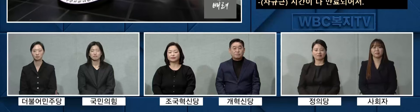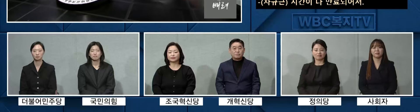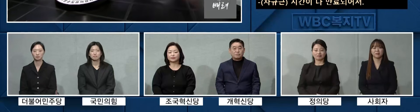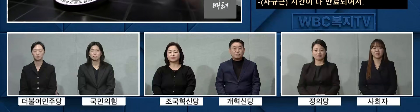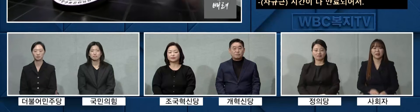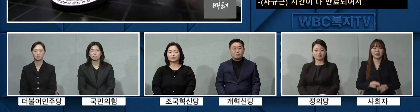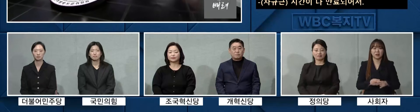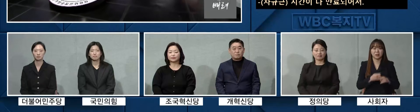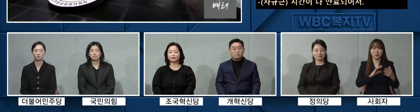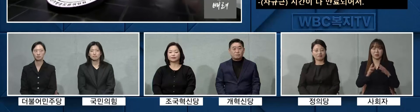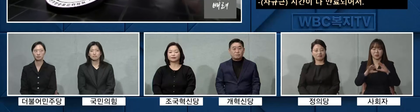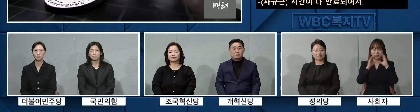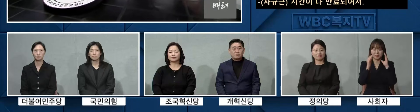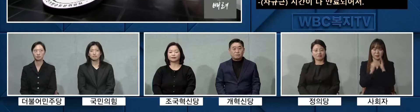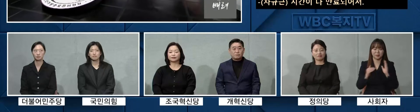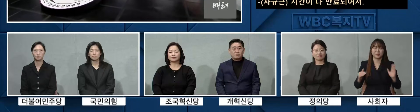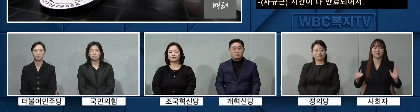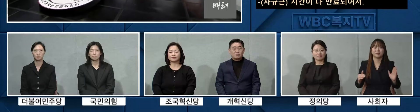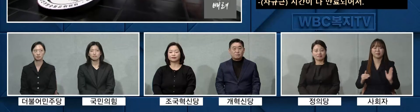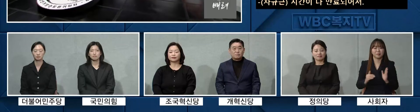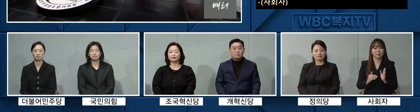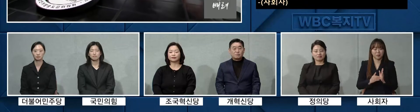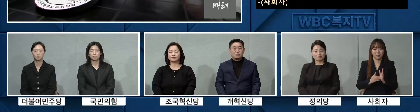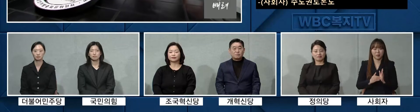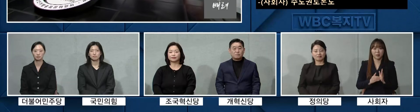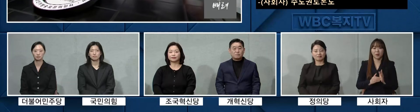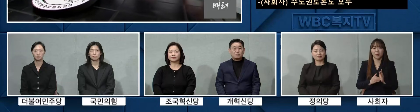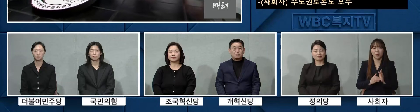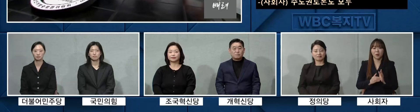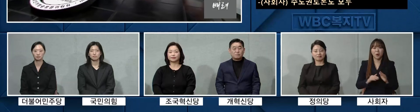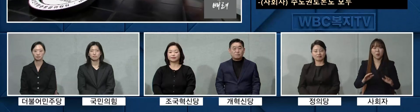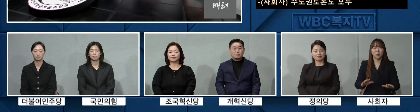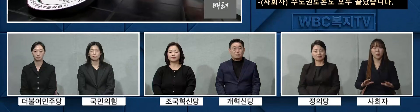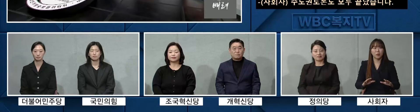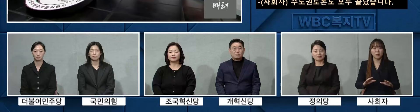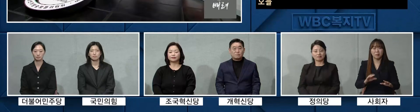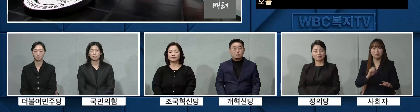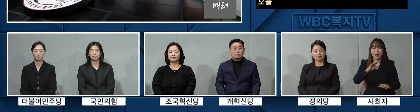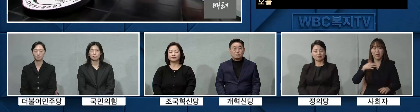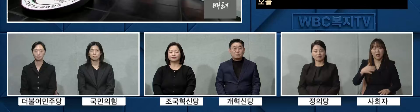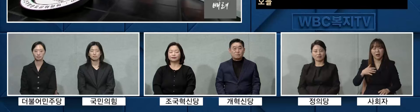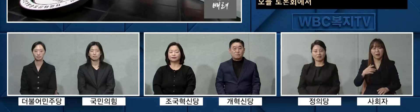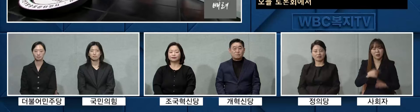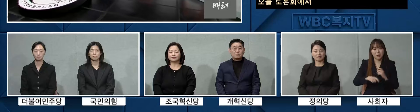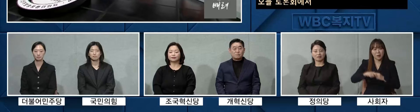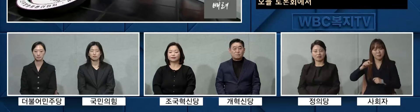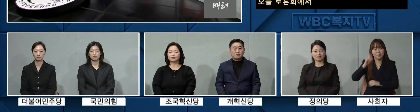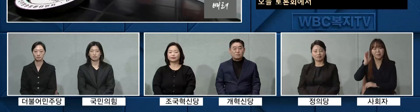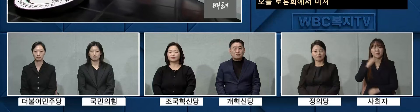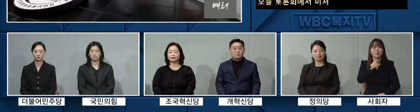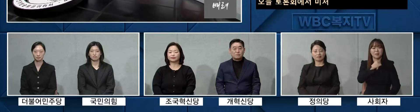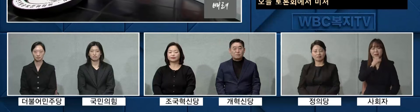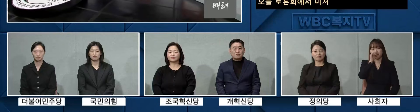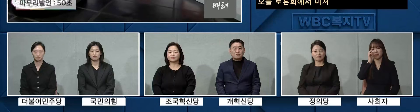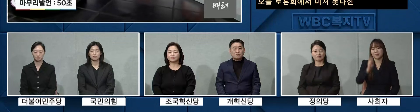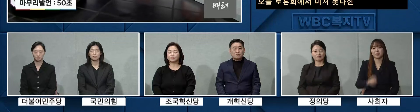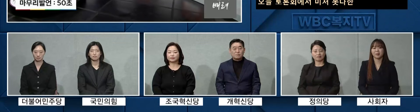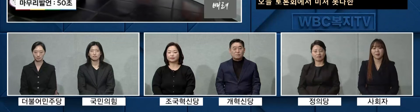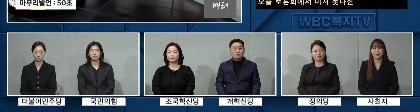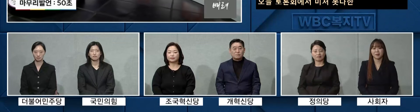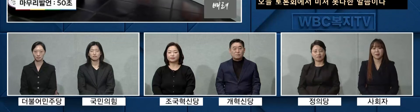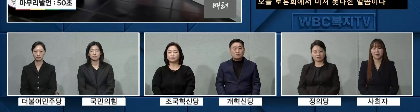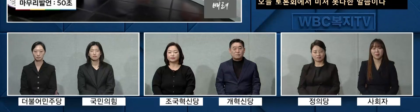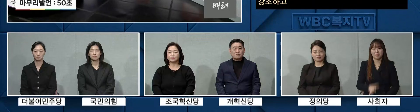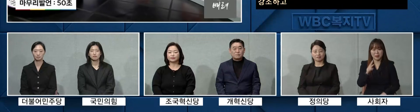주도권 토론도 모두 끝났습니다. 오늘 토론회에서 미처 못다한 말씀이나 강조하고 싶으신 점 있으실 텐데요. 마무리 발언